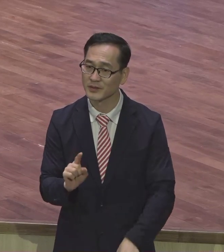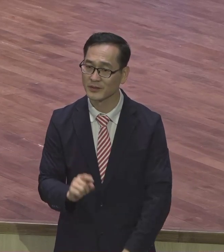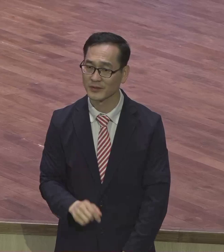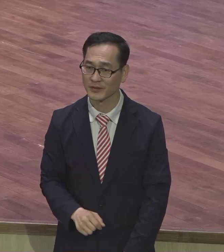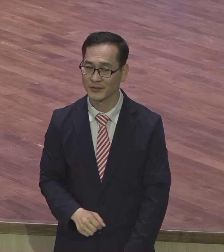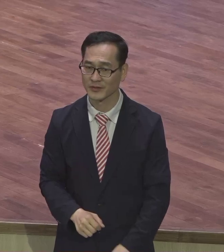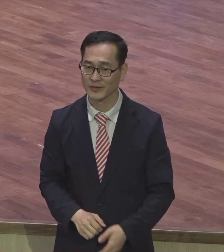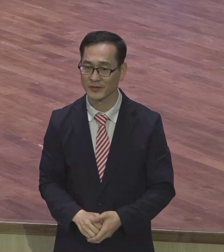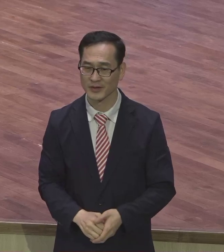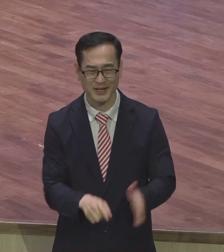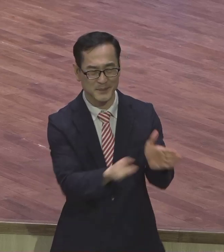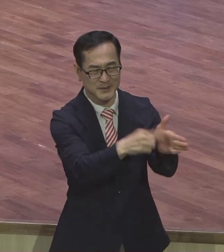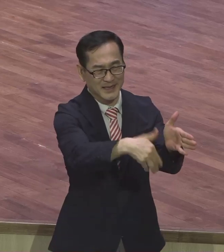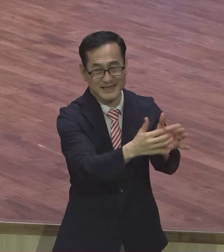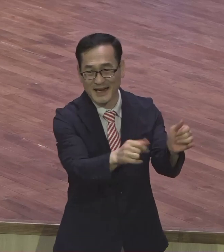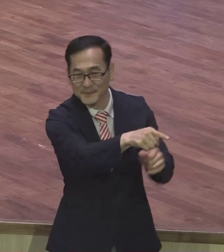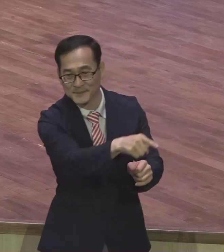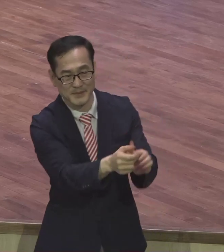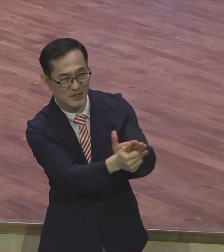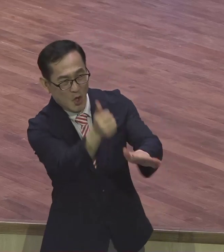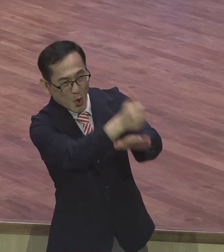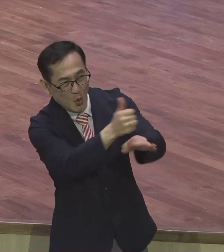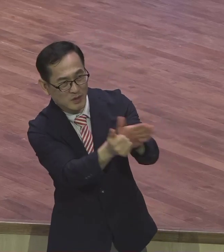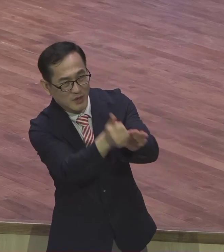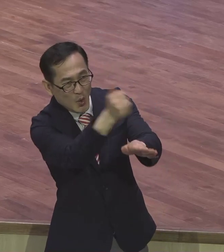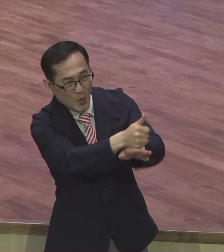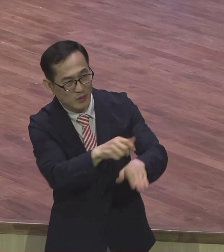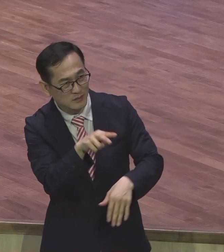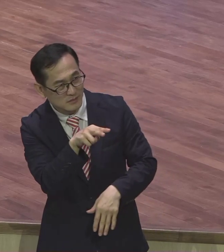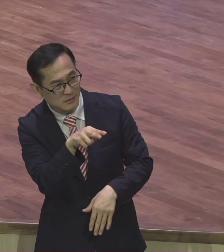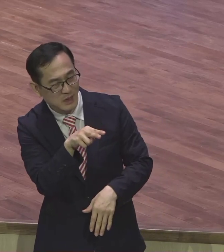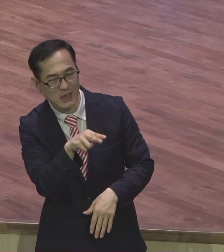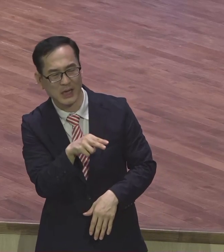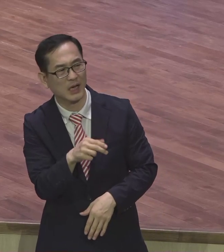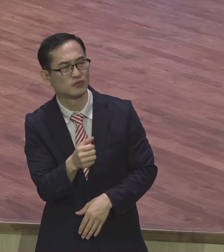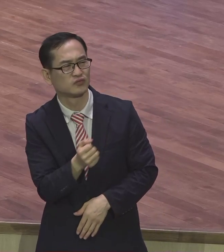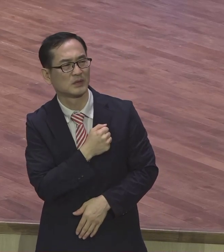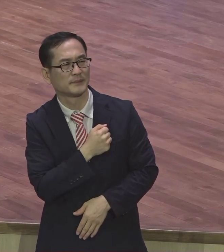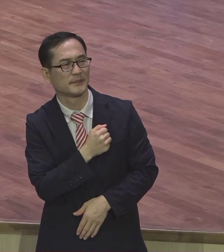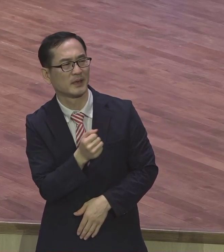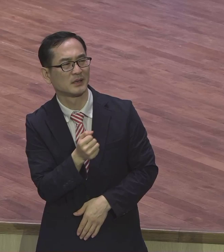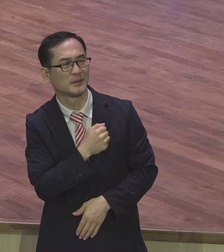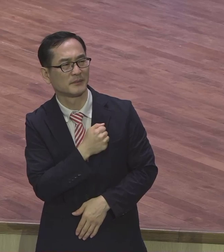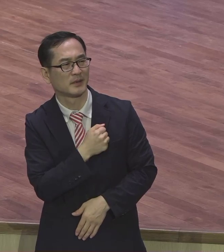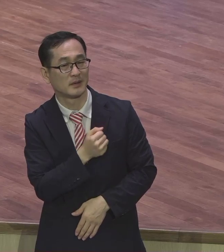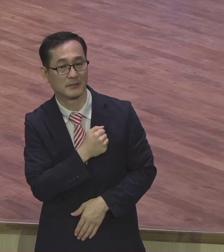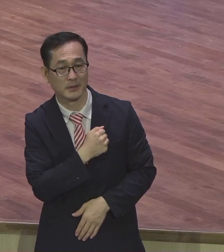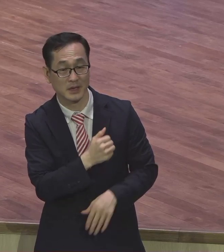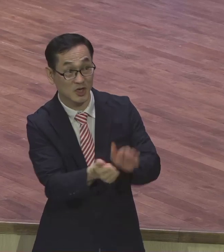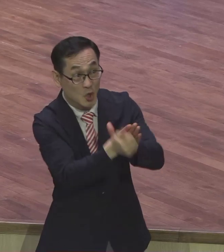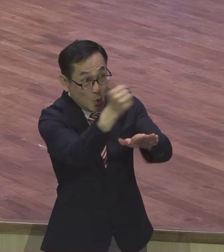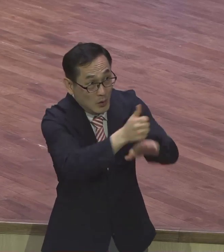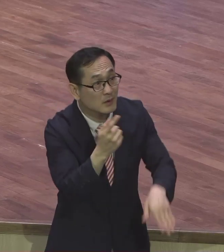실패했다 상관없이 불신자 보면서 마음에 답답함이 있어야 돼요 참 답답하다 인생